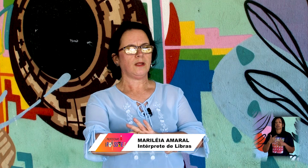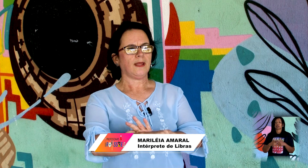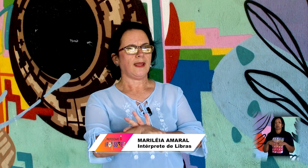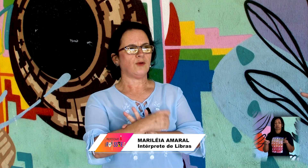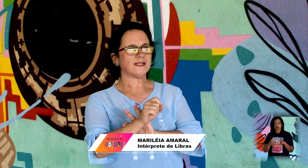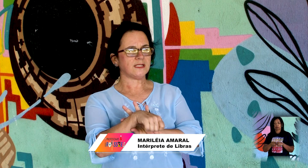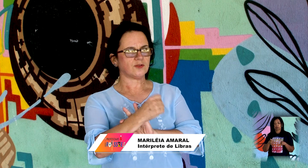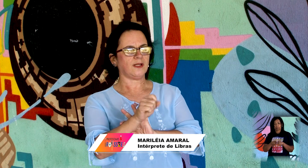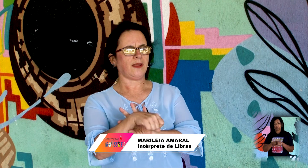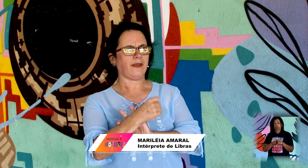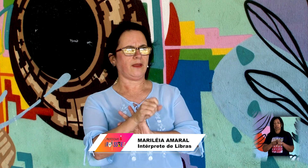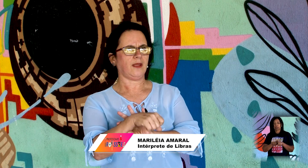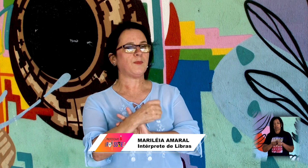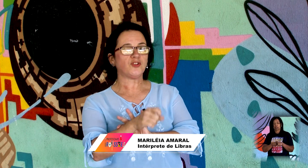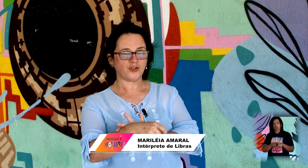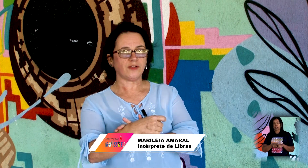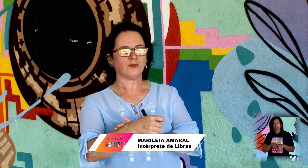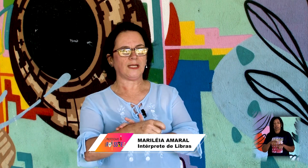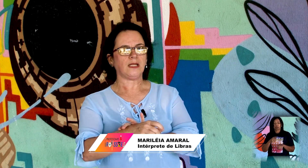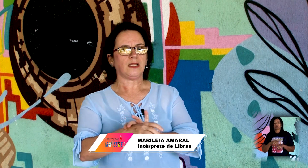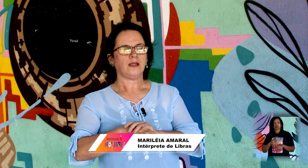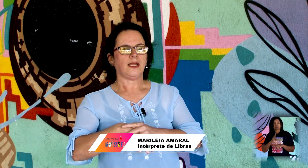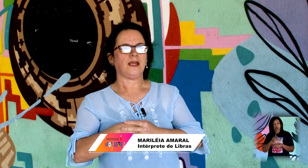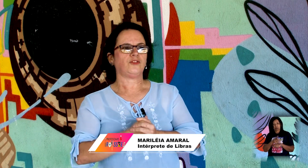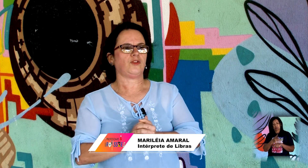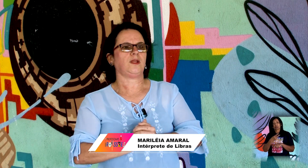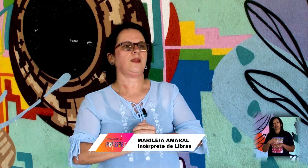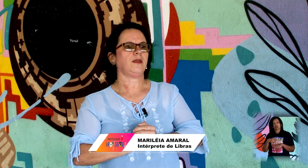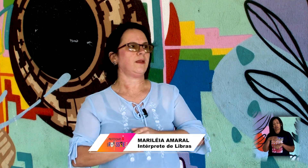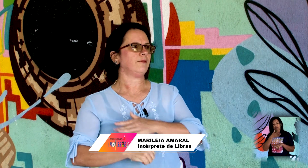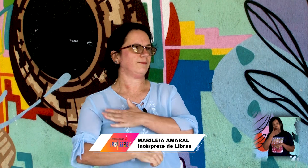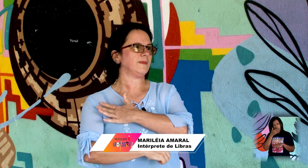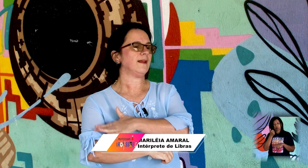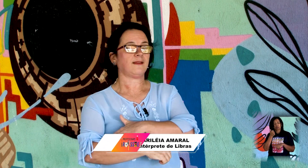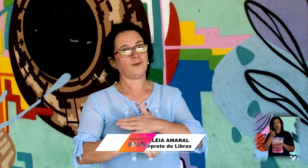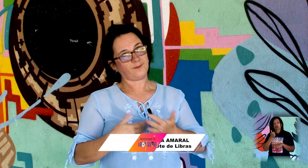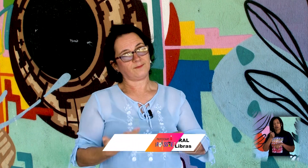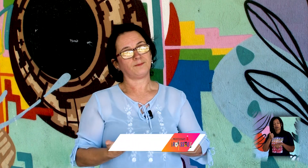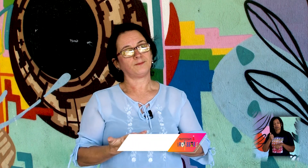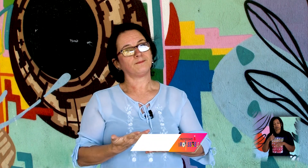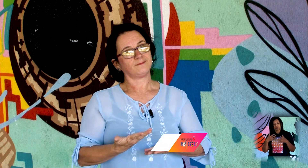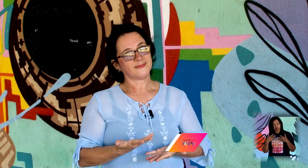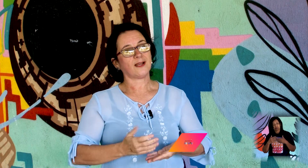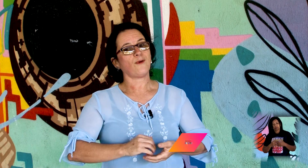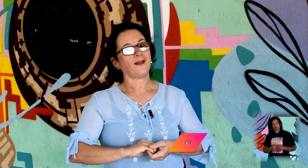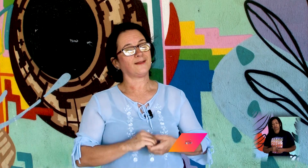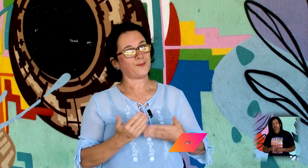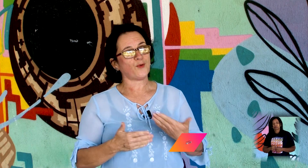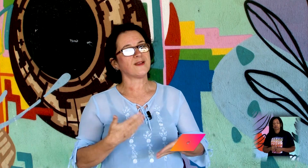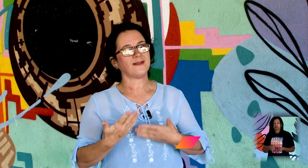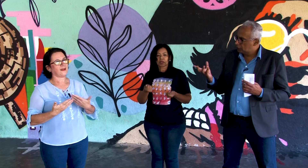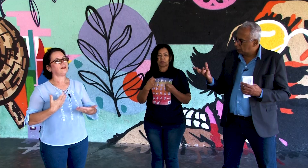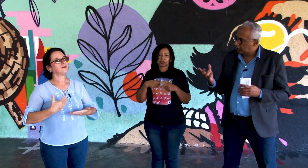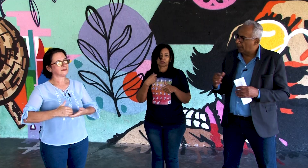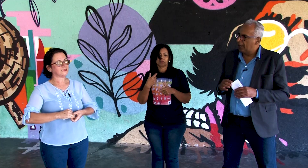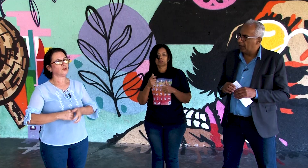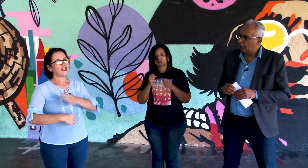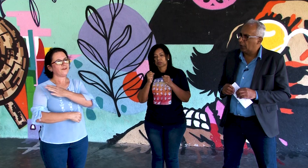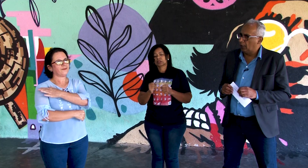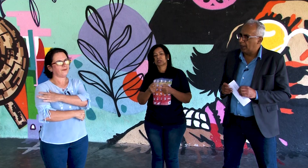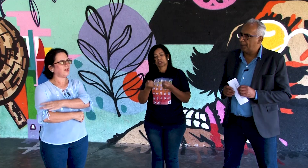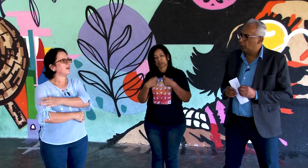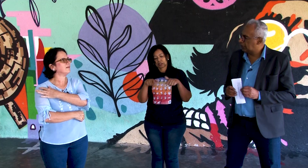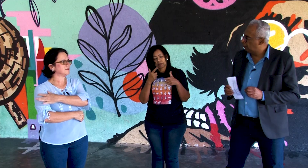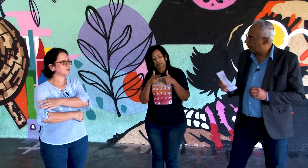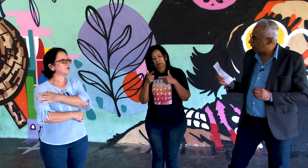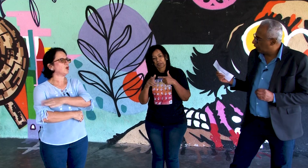o exercício, né, repetitivo, né? Te dá até sequela depois, É né? isso que também